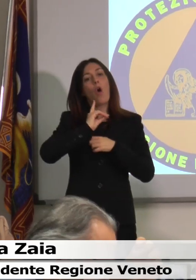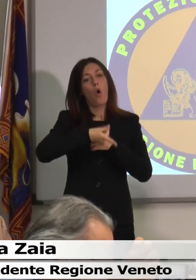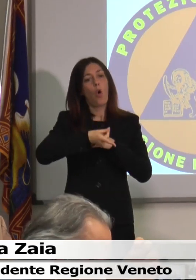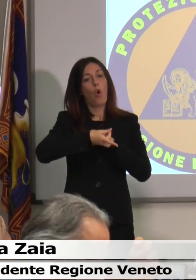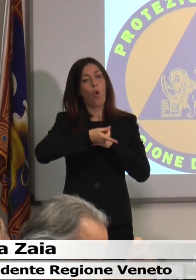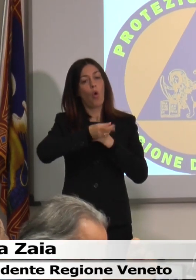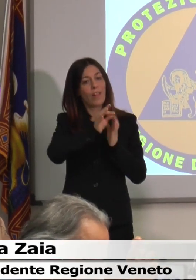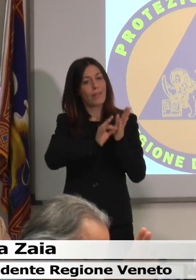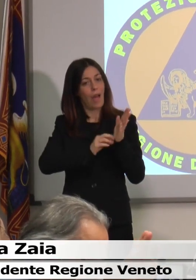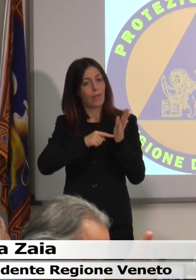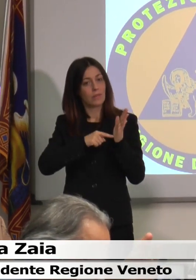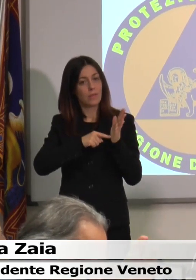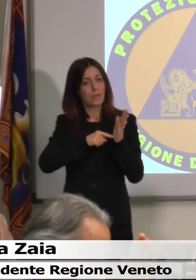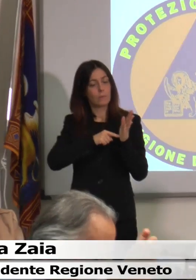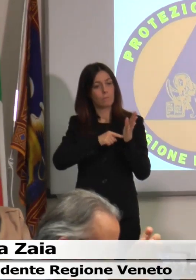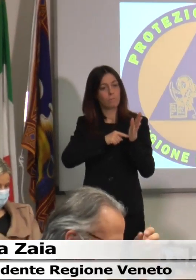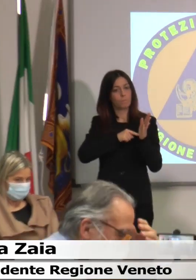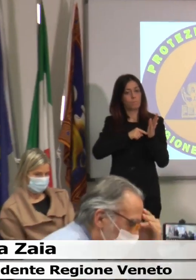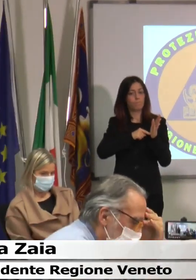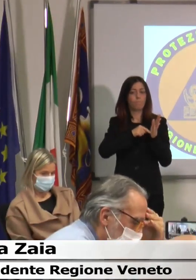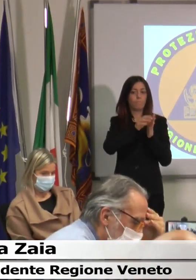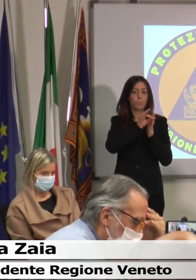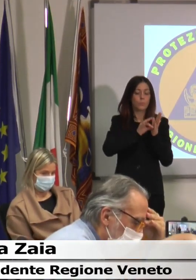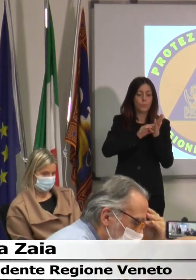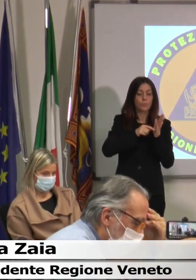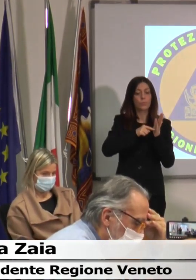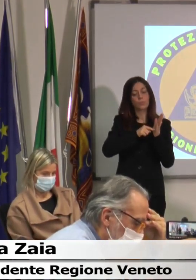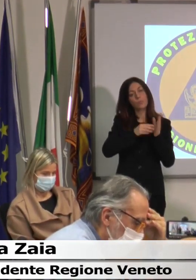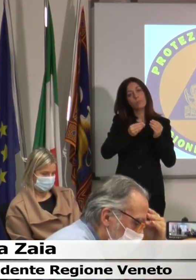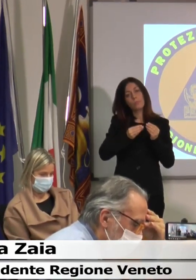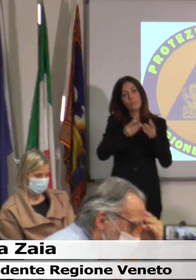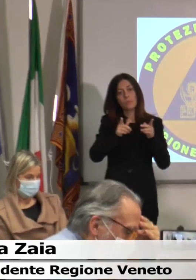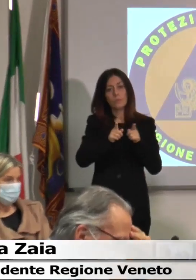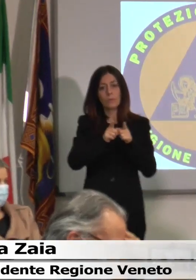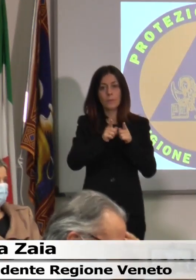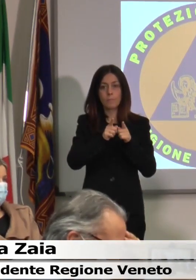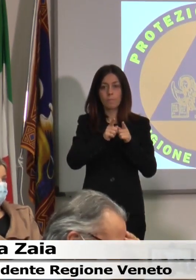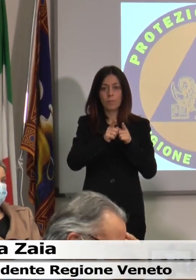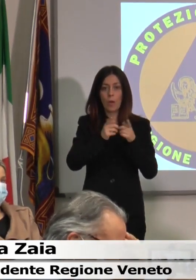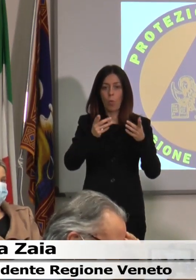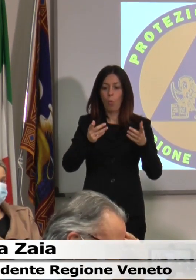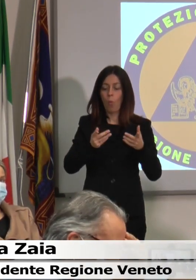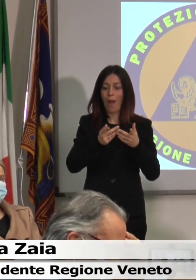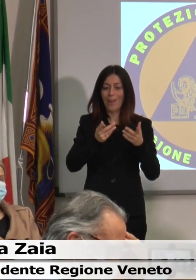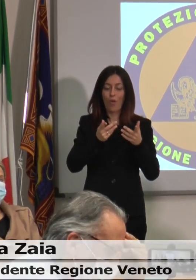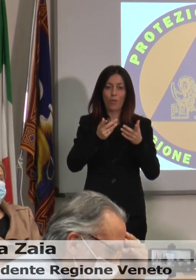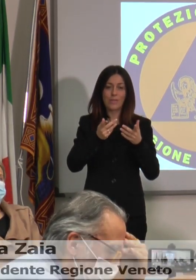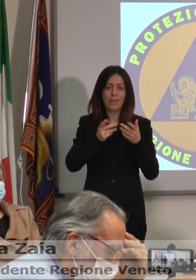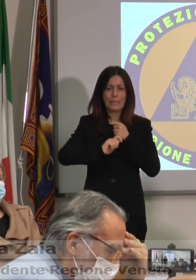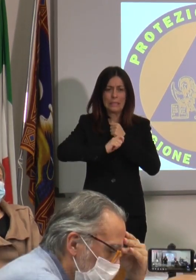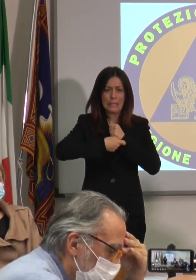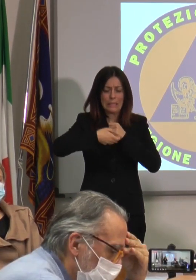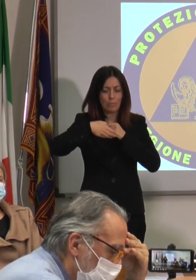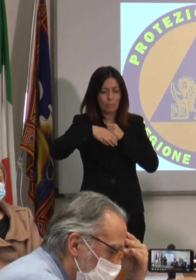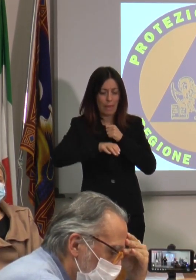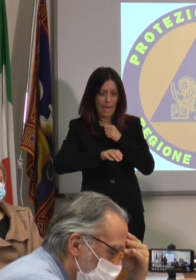saranno giustamente, diciamo, dei primi alleggerimenti, no? Ma non di misure, alleggerimenti